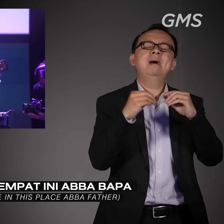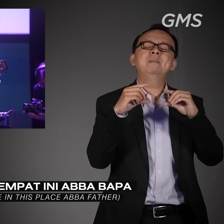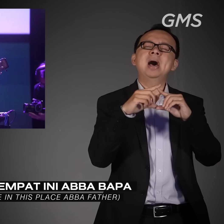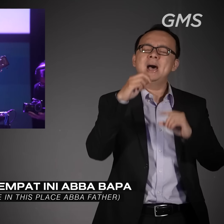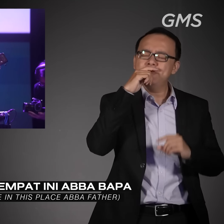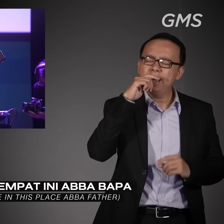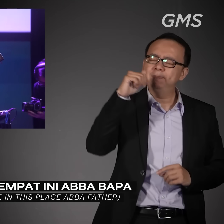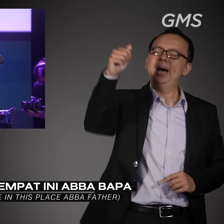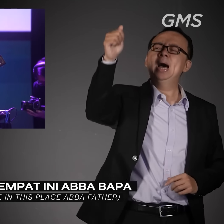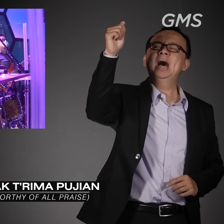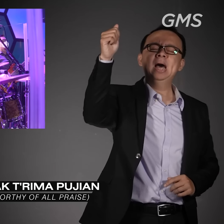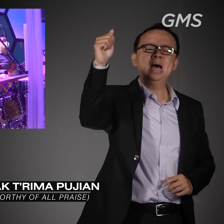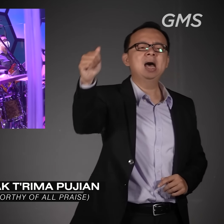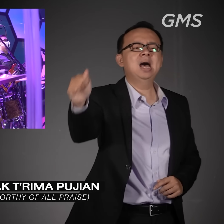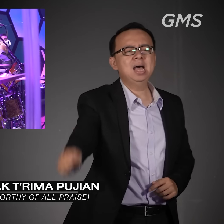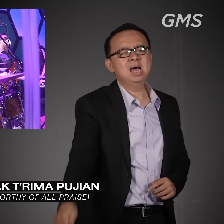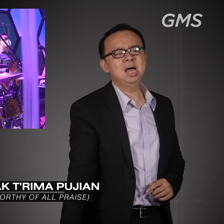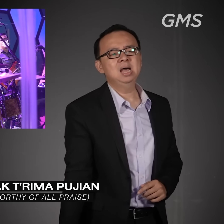Bapa.